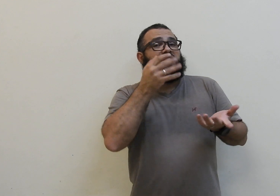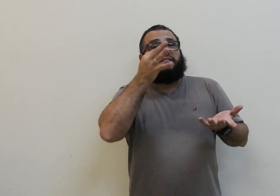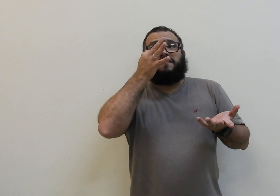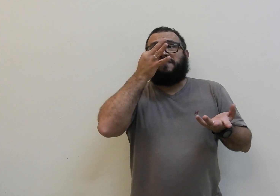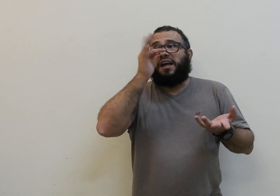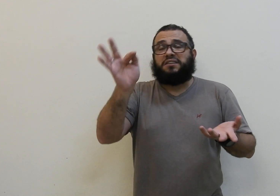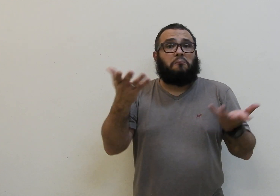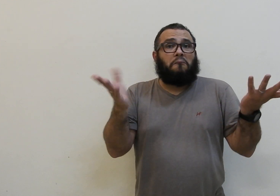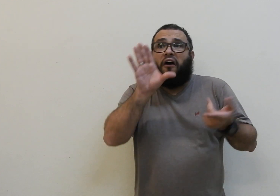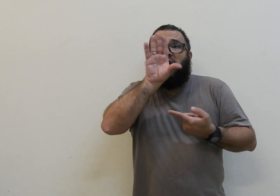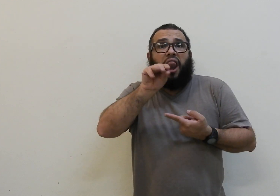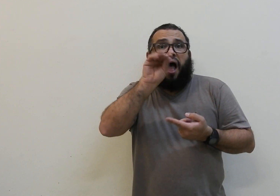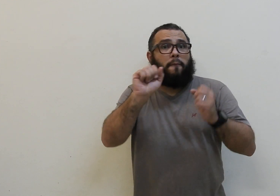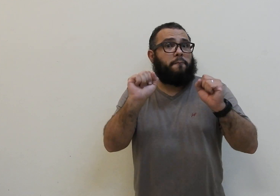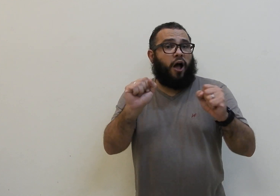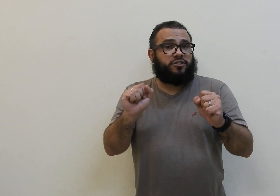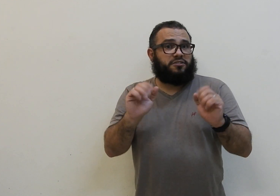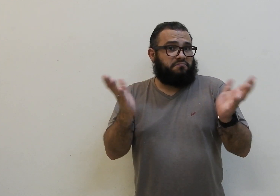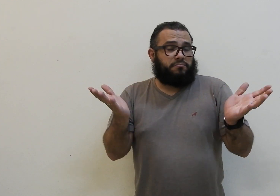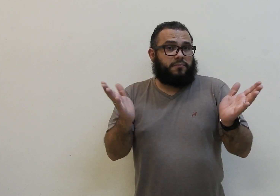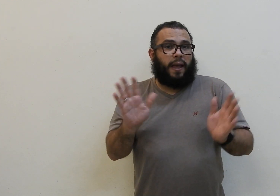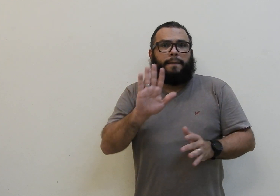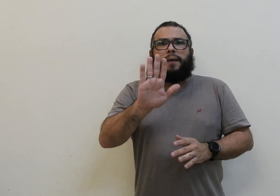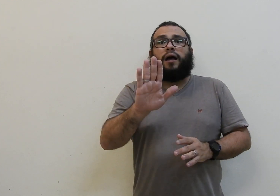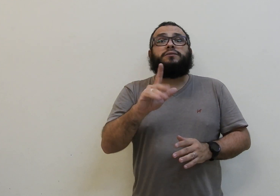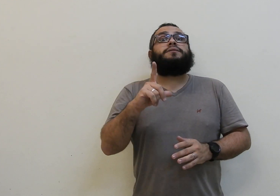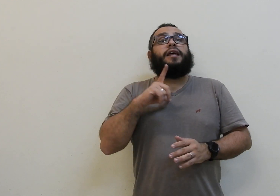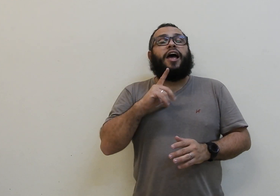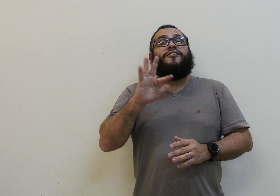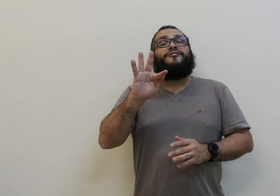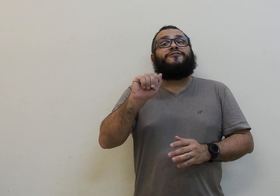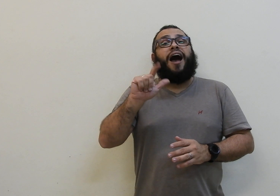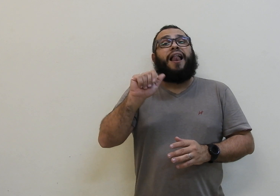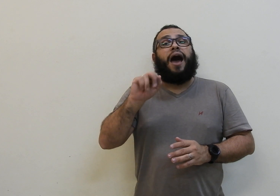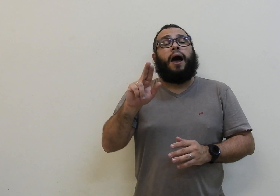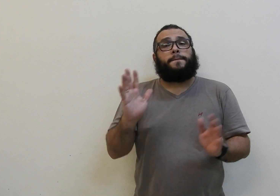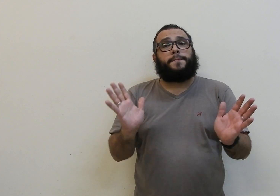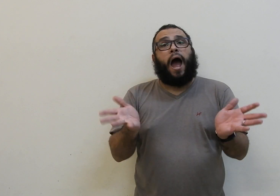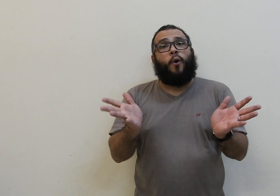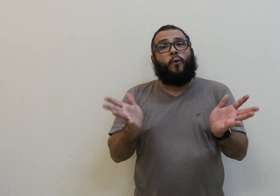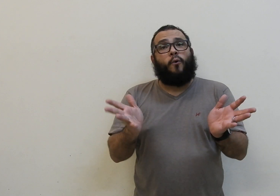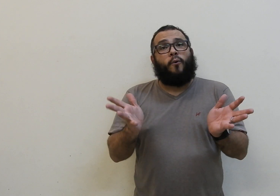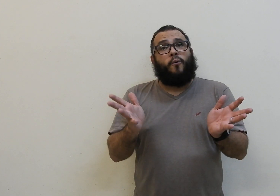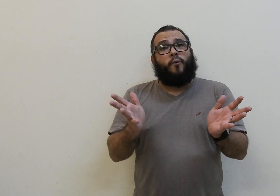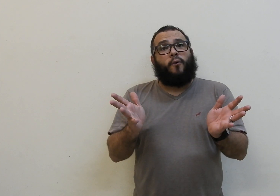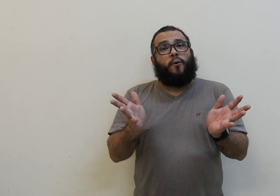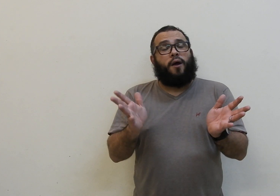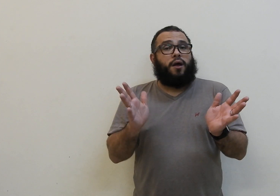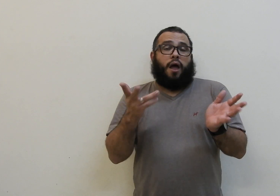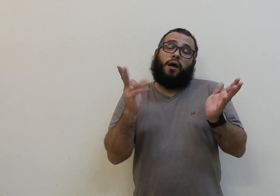falar inglês, francês, né? Mas não existe só uma maneira de falar. A gente pode também